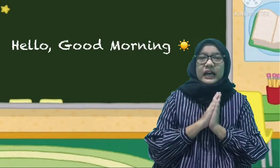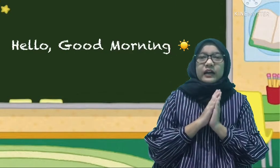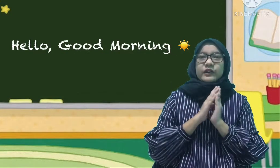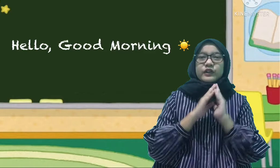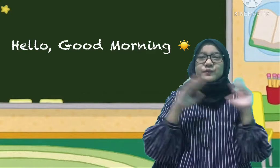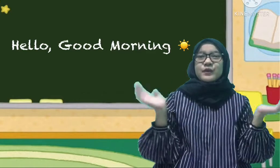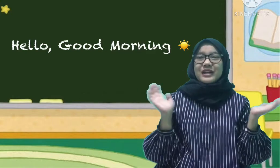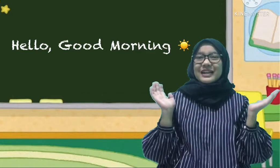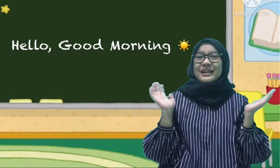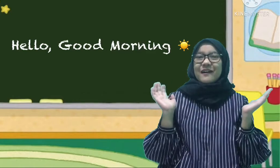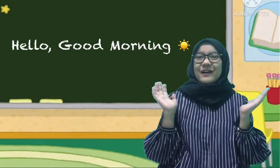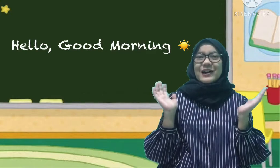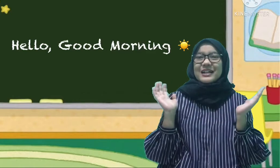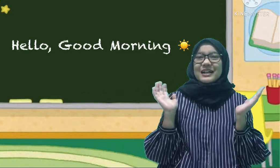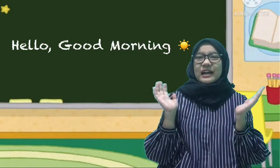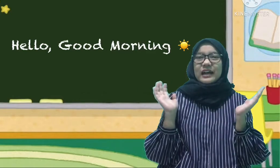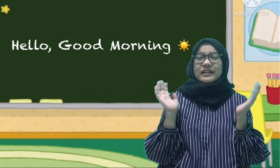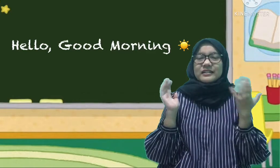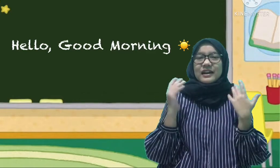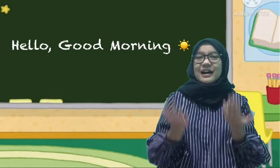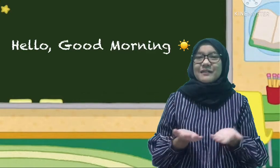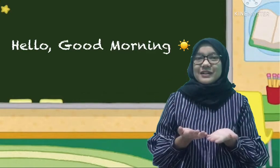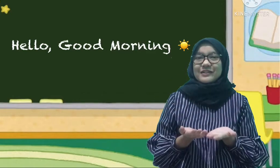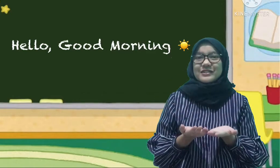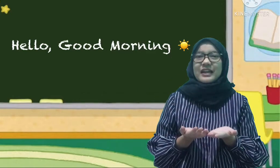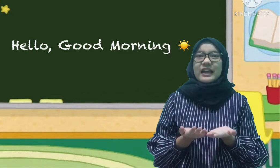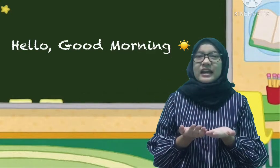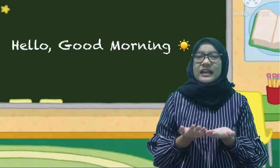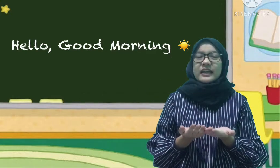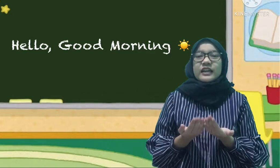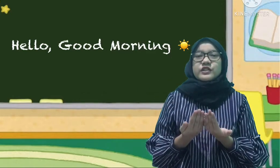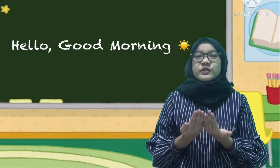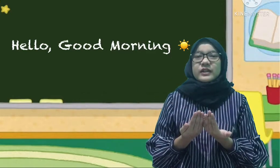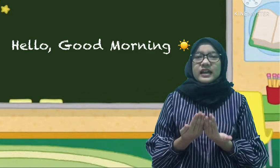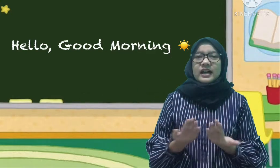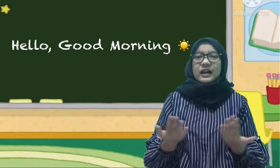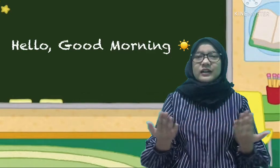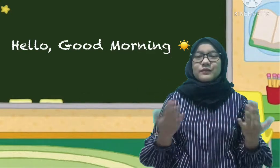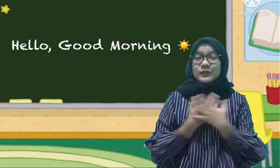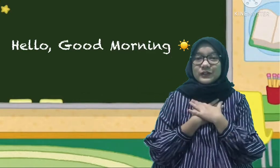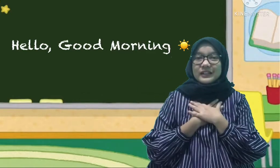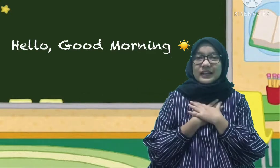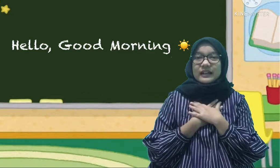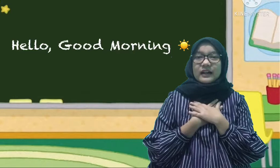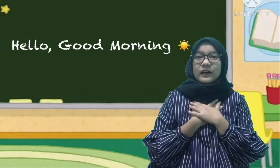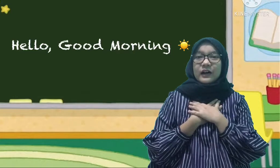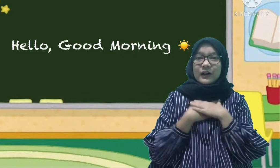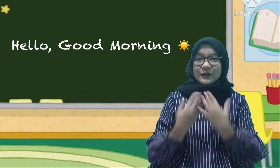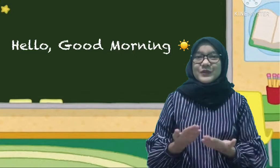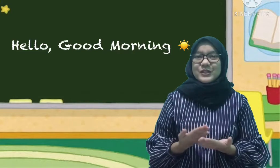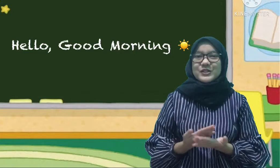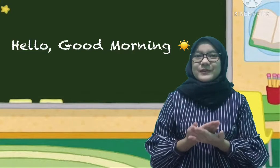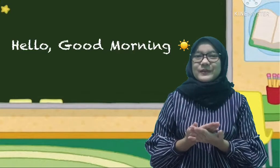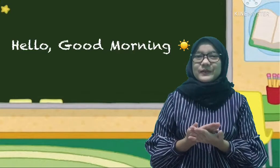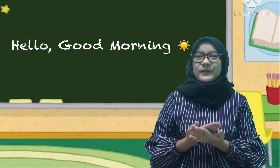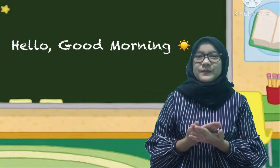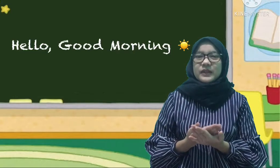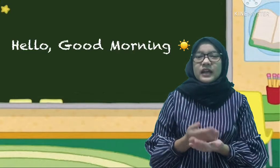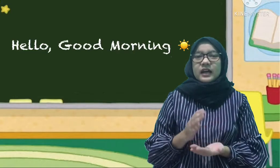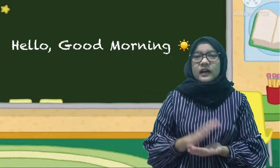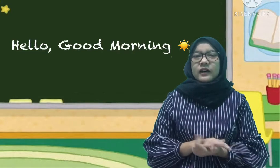wabarakatuh. Good morning all, and how are you today? Today I'm good and I hope you